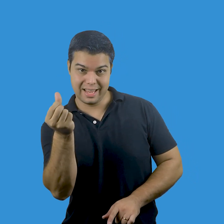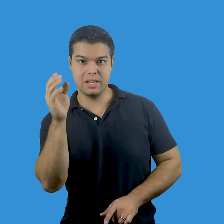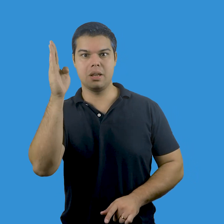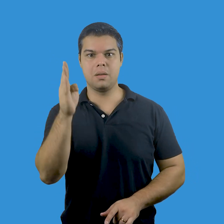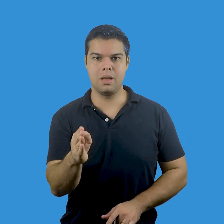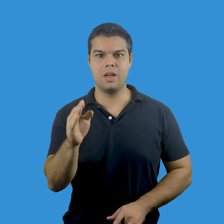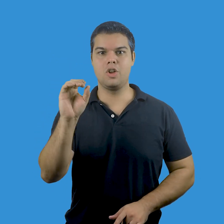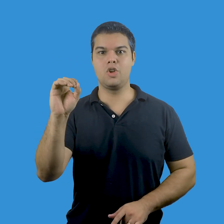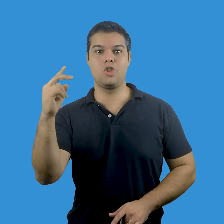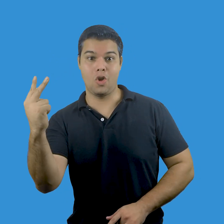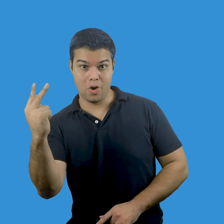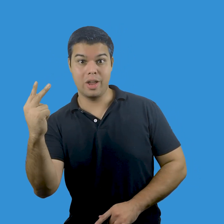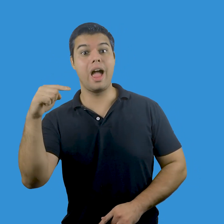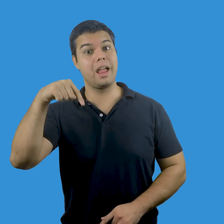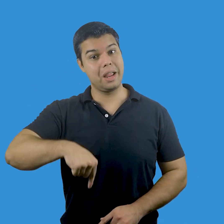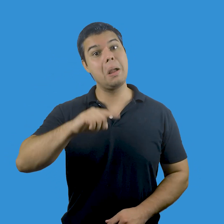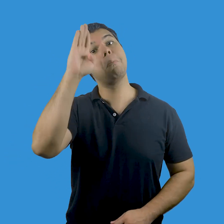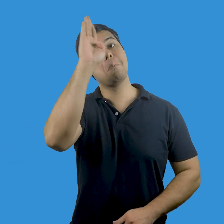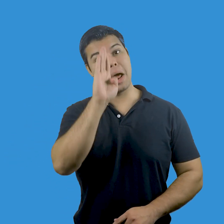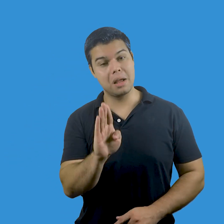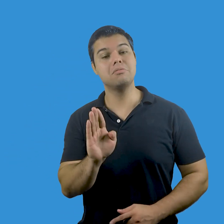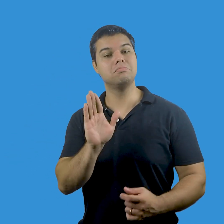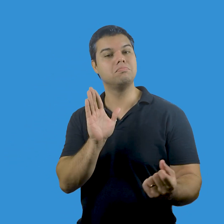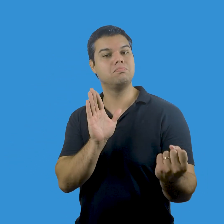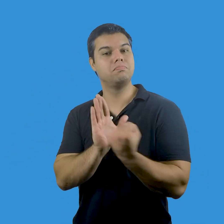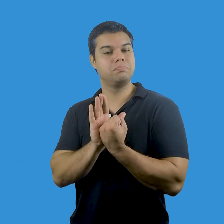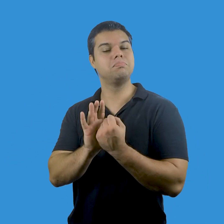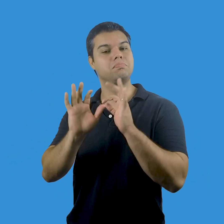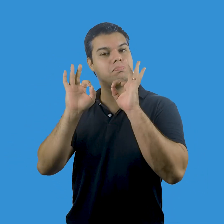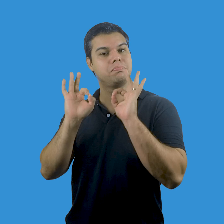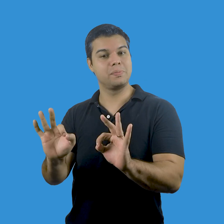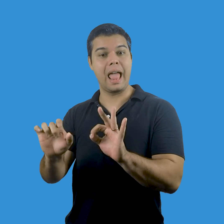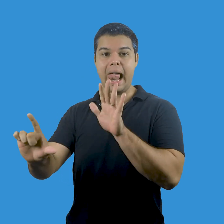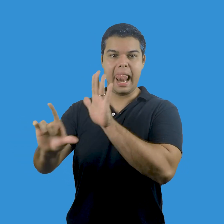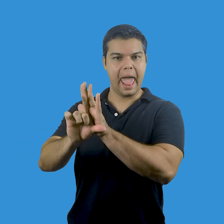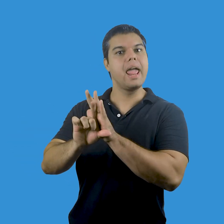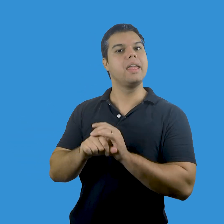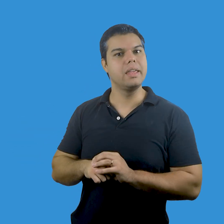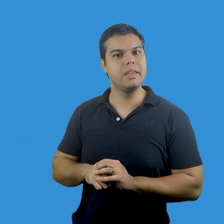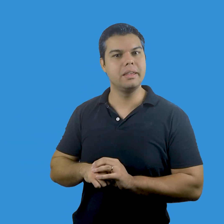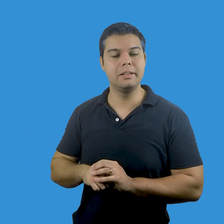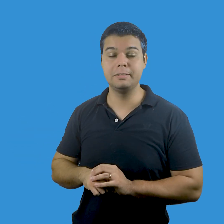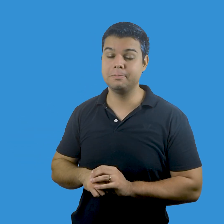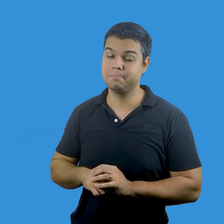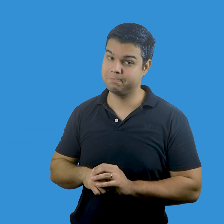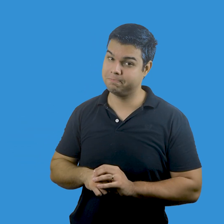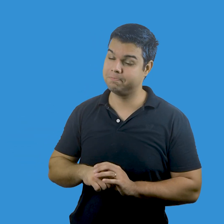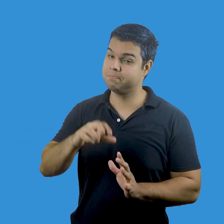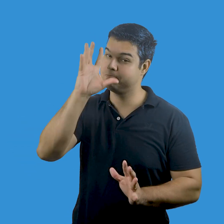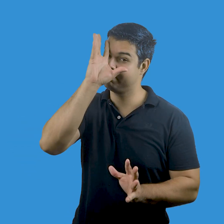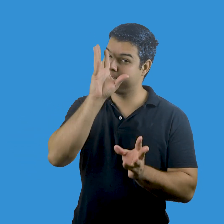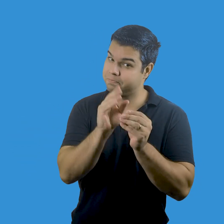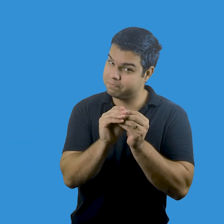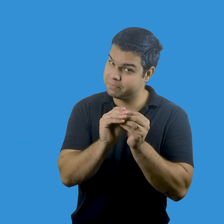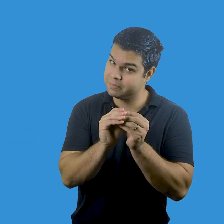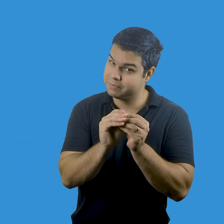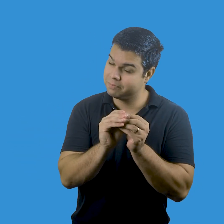10.436 de 2002 em nosso país. Portanto, não é uma língua